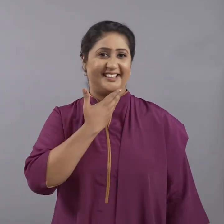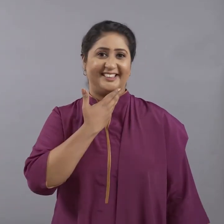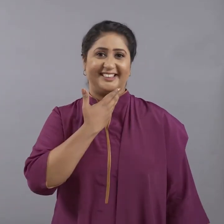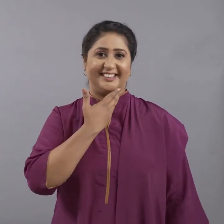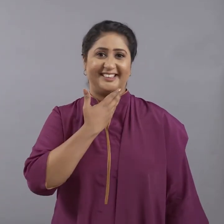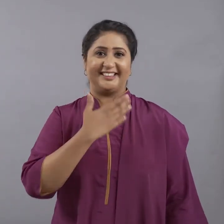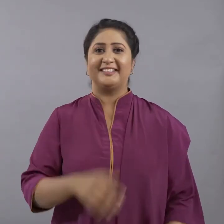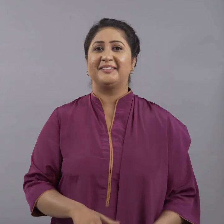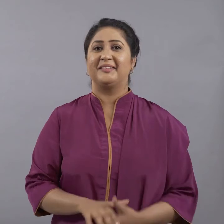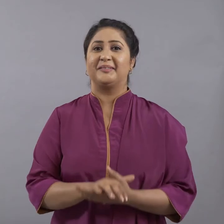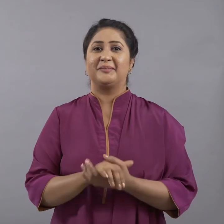पसंद,